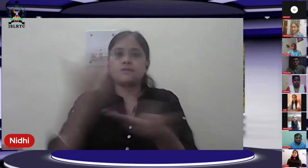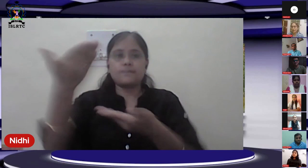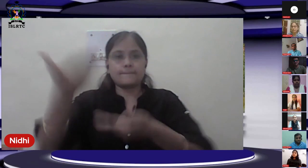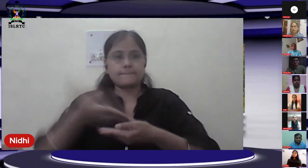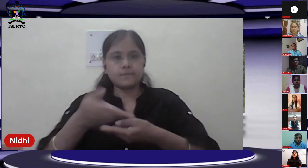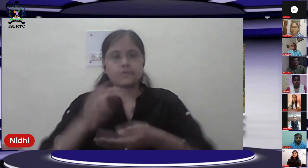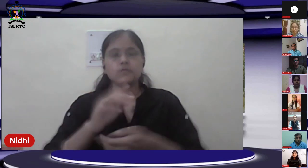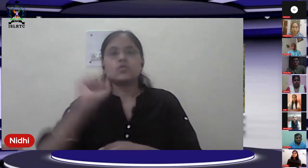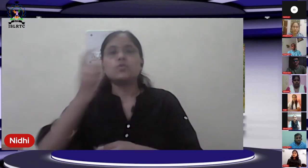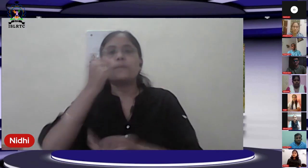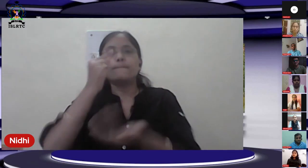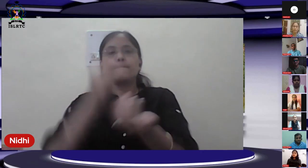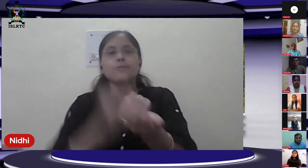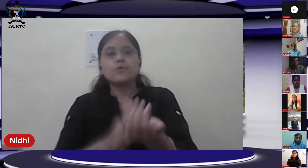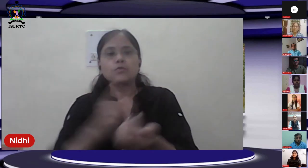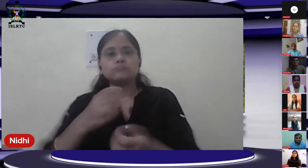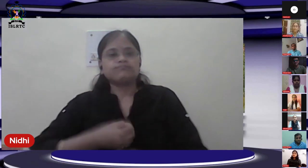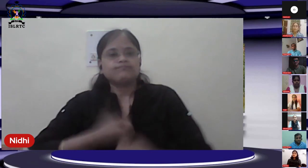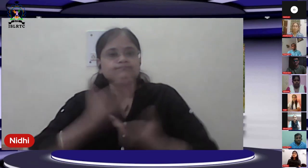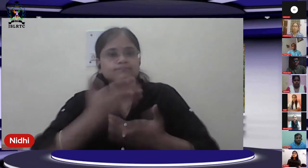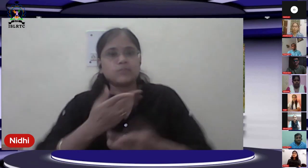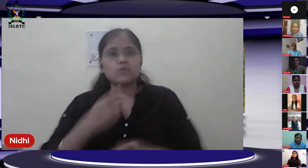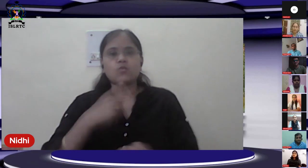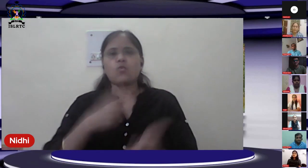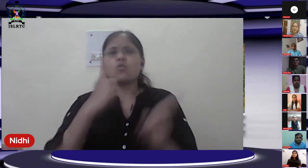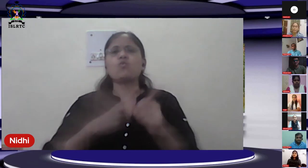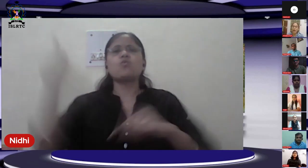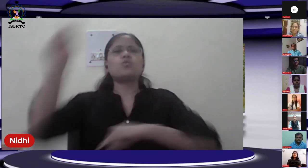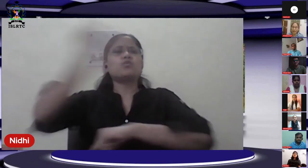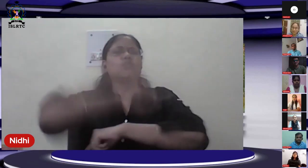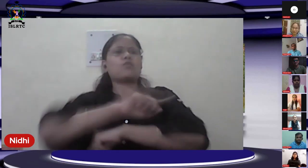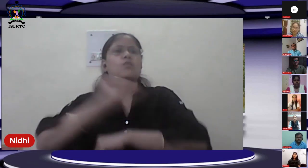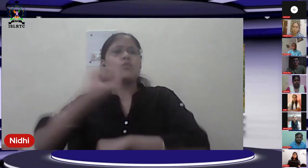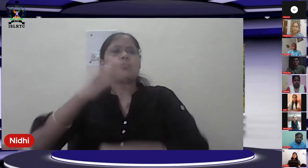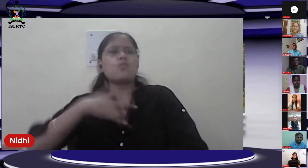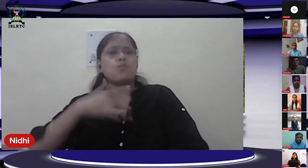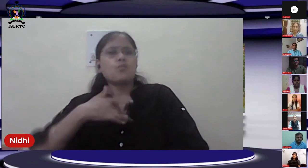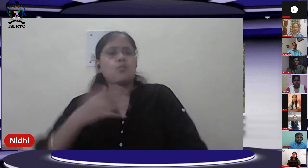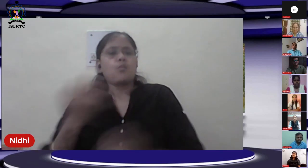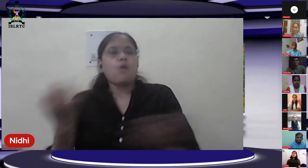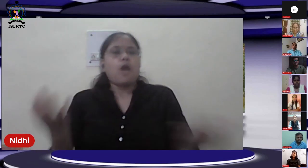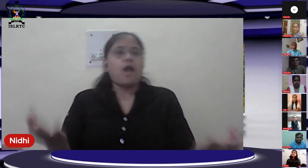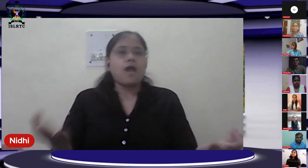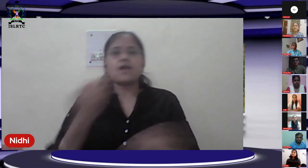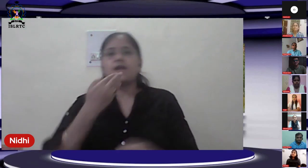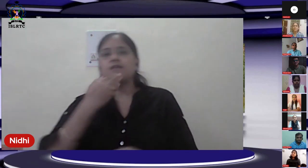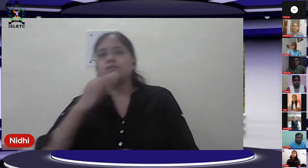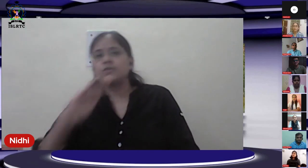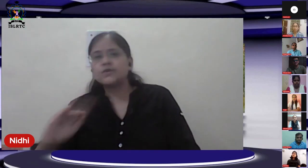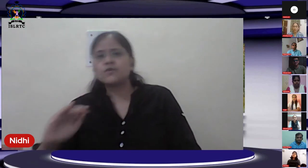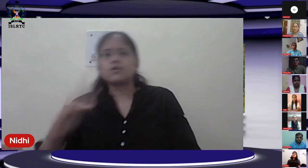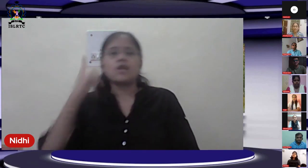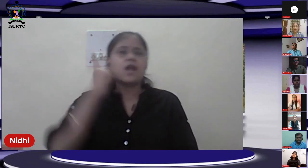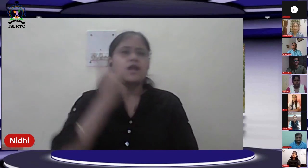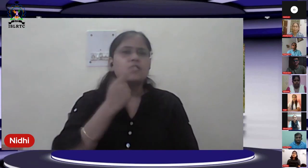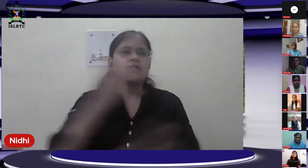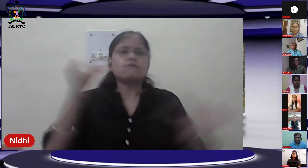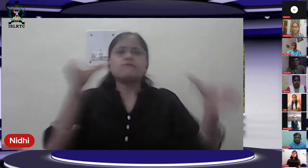है योग दिवस को लेके और योगा के बारे में, आप एज अ स्टूडेंट और एज अ डेफ कम्युनिटी योगा की क्या इम्पोर्टेंस